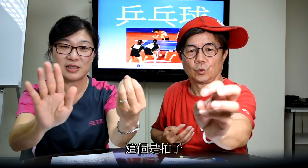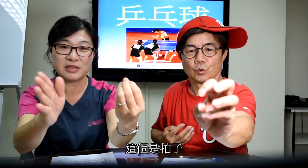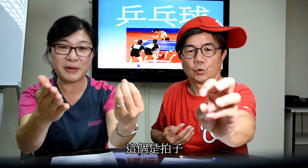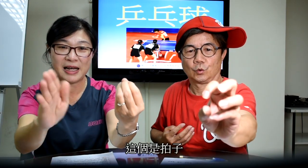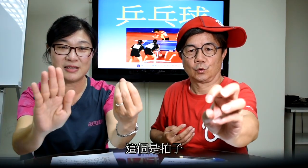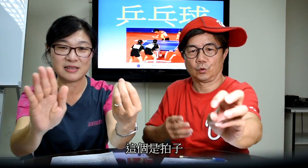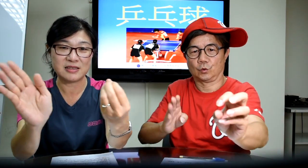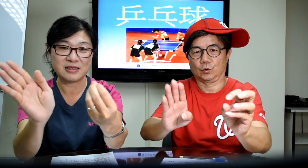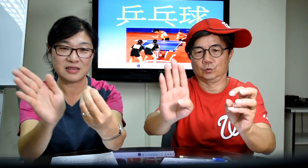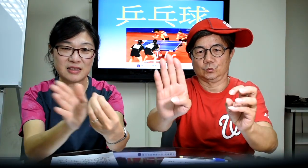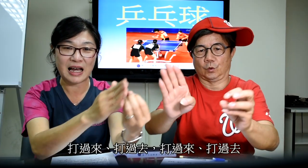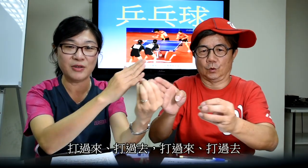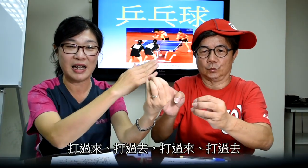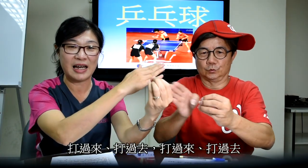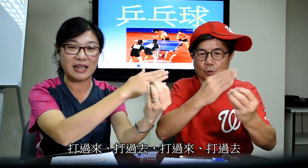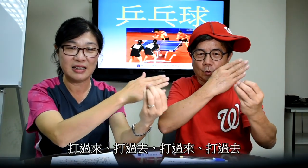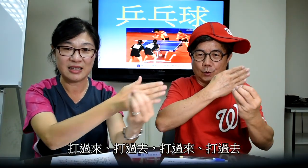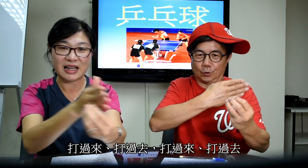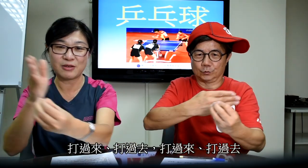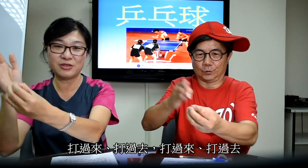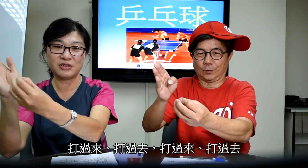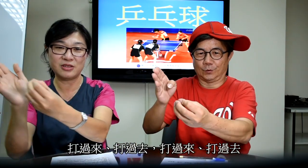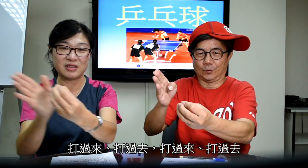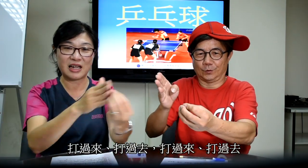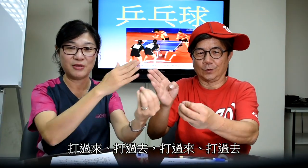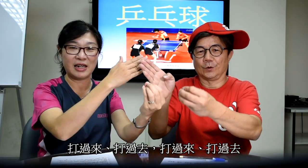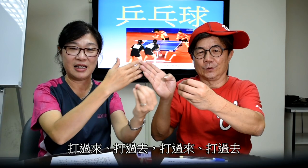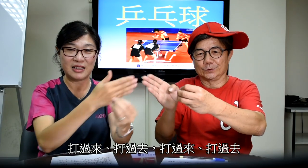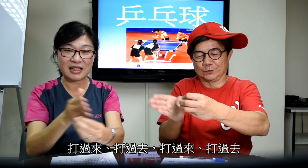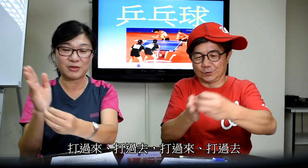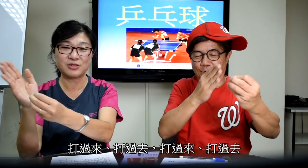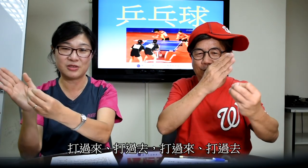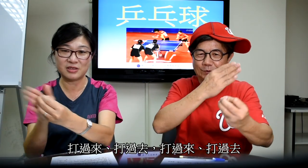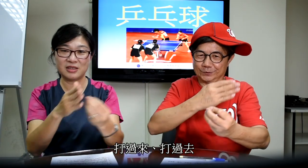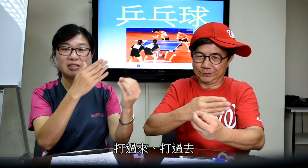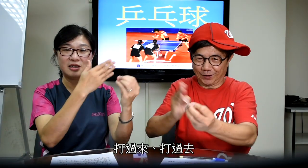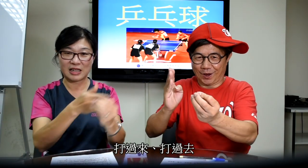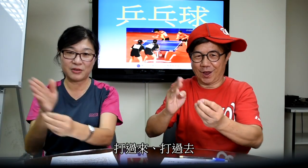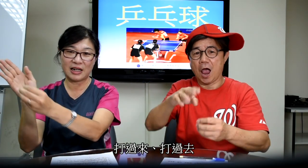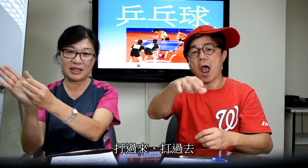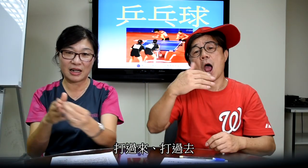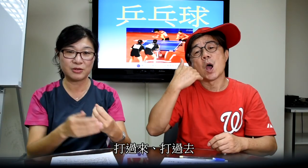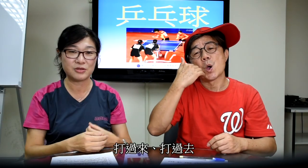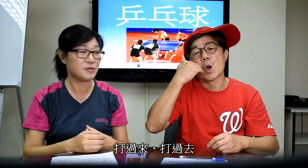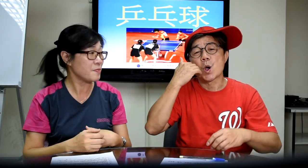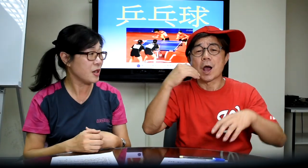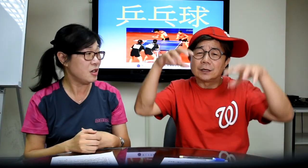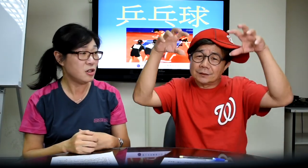是拍子，打过来，打过去，打过来，打过去，打过来，打过去。如